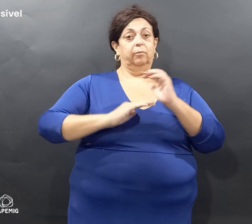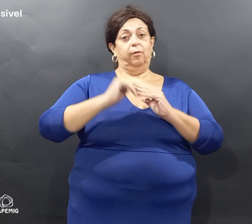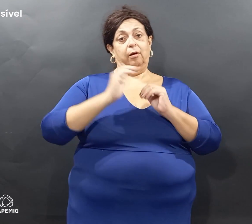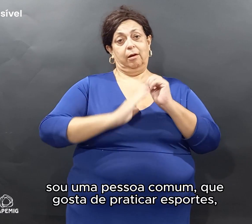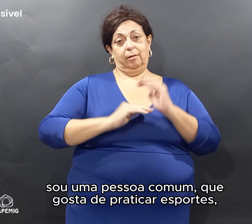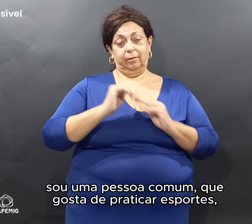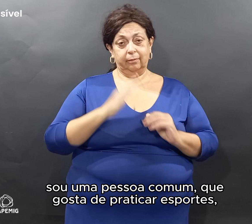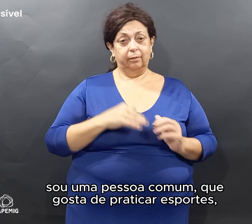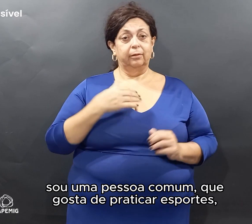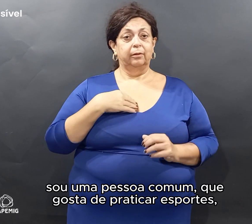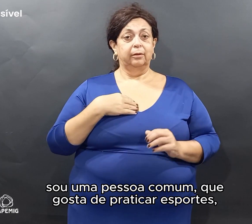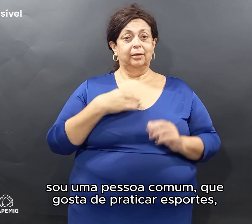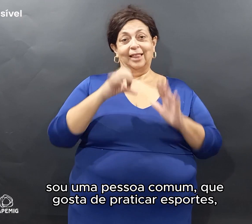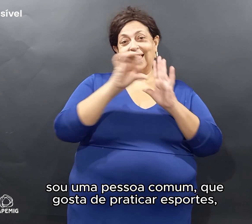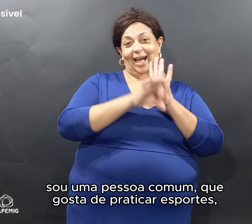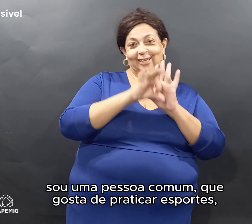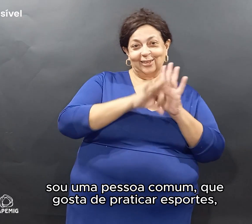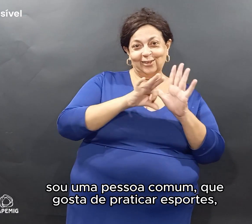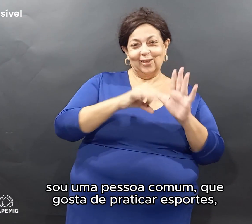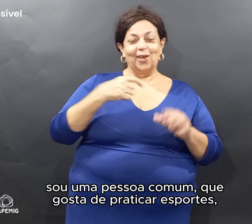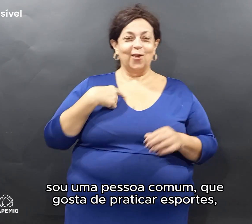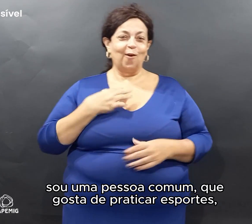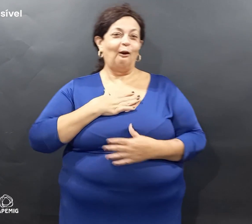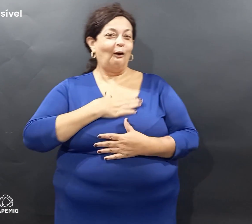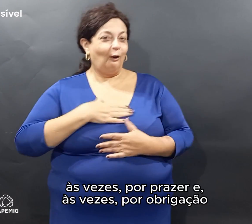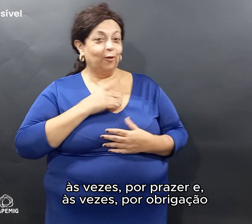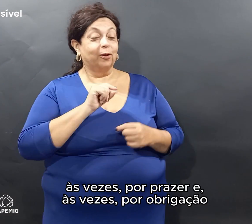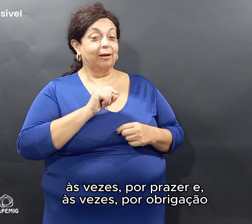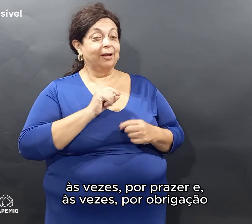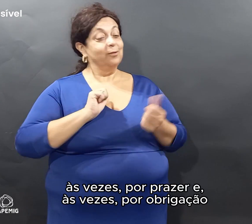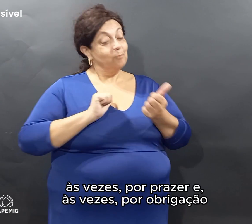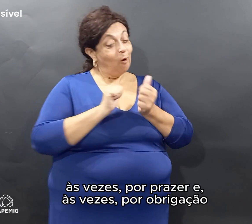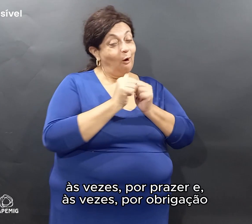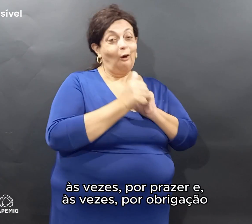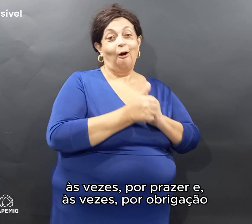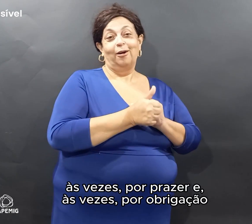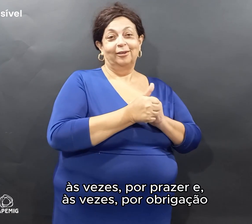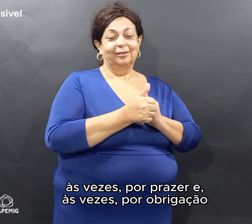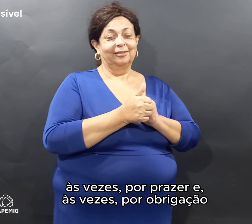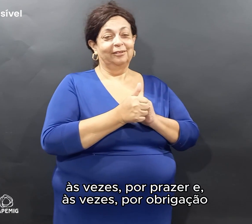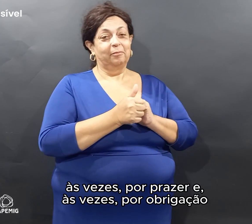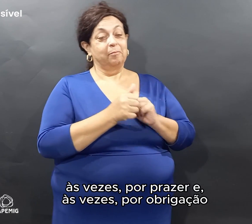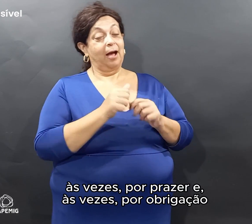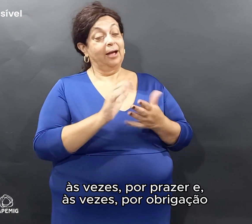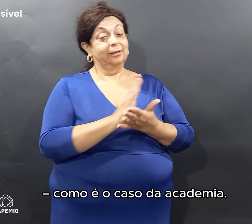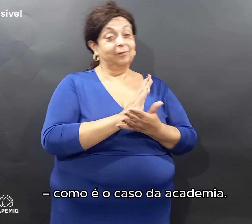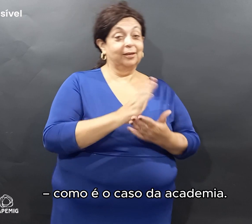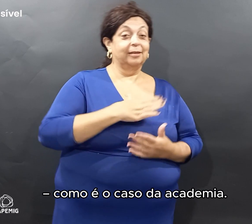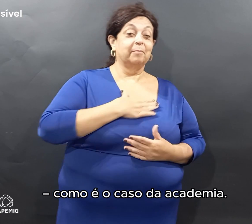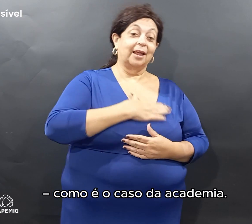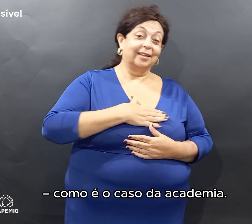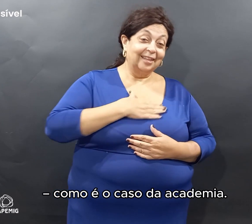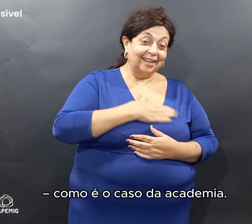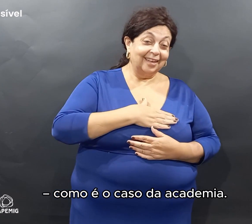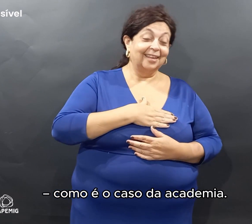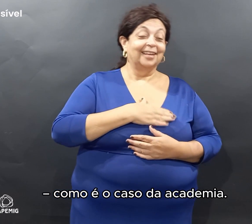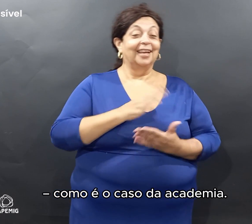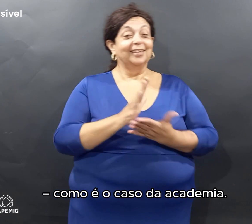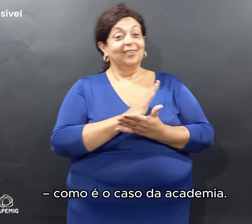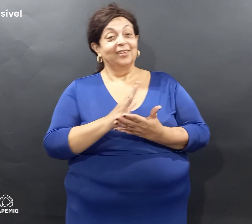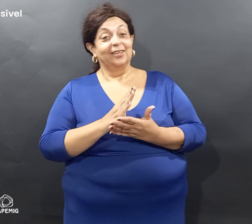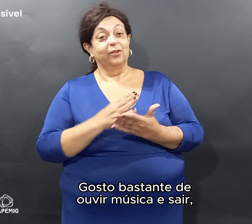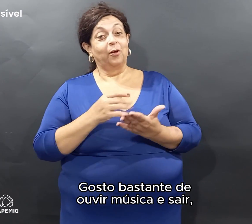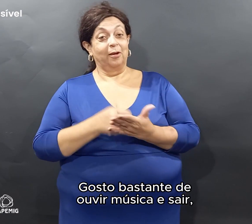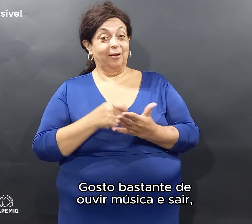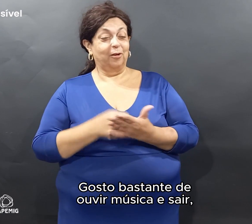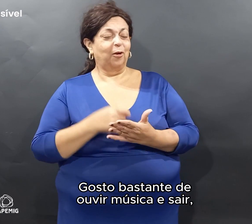Lattes, sou uma pessoa comum que gosta de praticar esportes, às vezes por prazer e às vezes por obrigação, como é o caso da